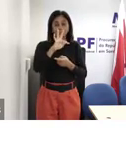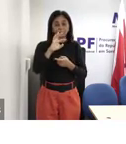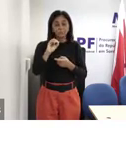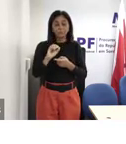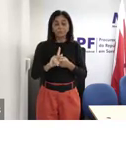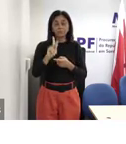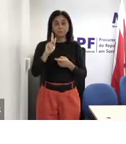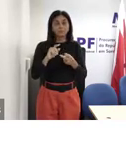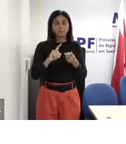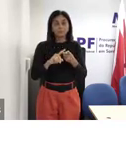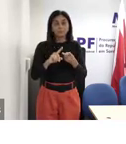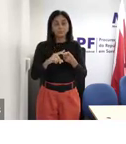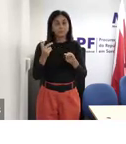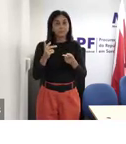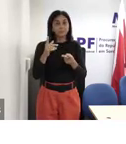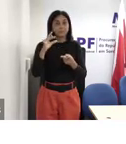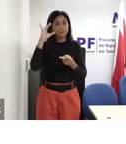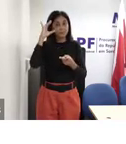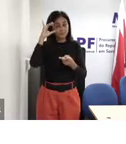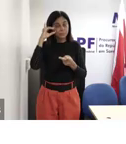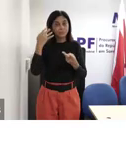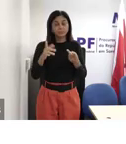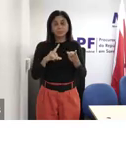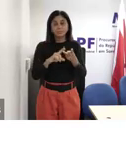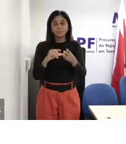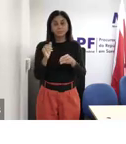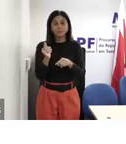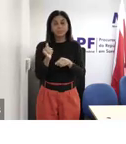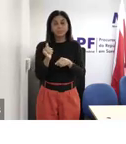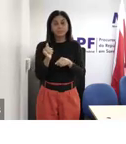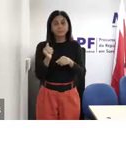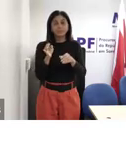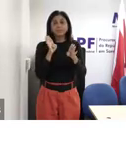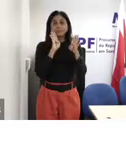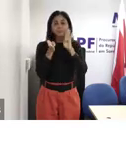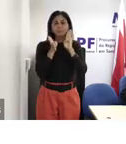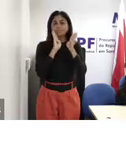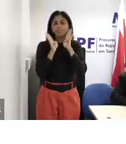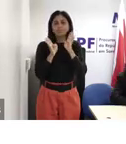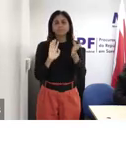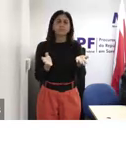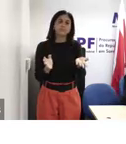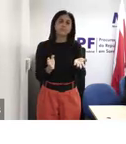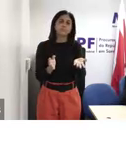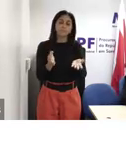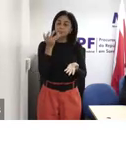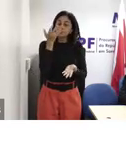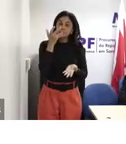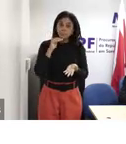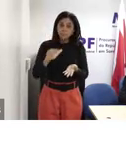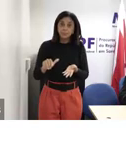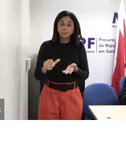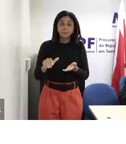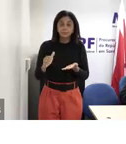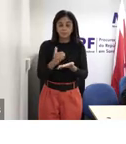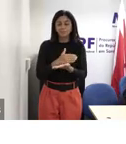acessada é o Facebook e nós vemos aqui que as crianças mais jovens elas acessam mais o tiktok